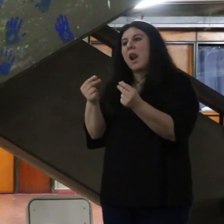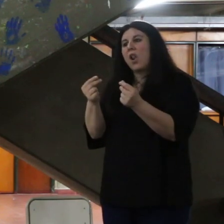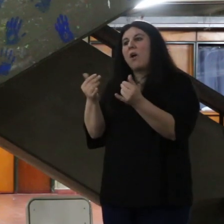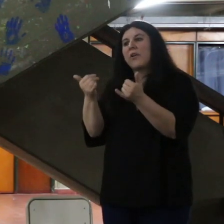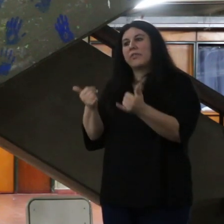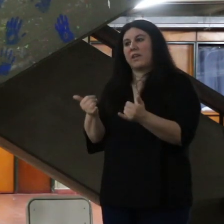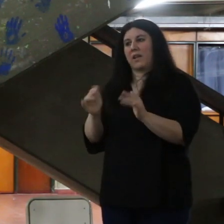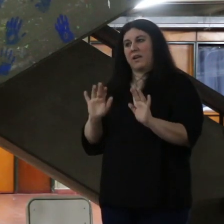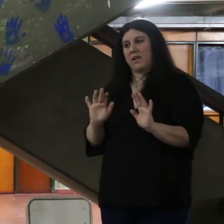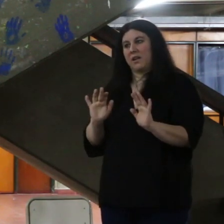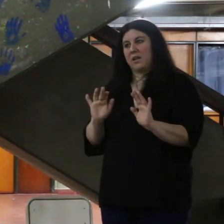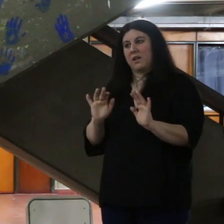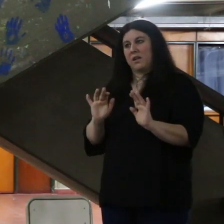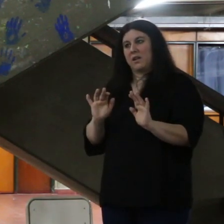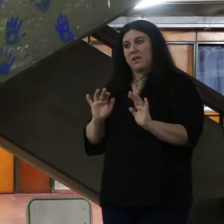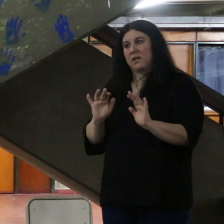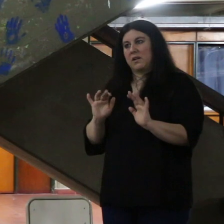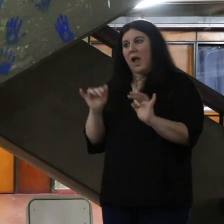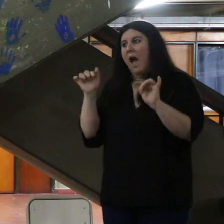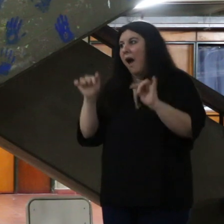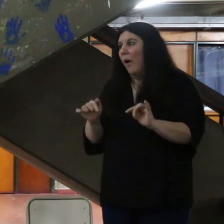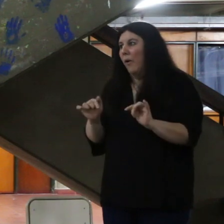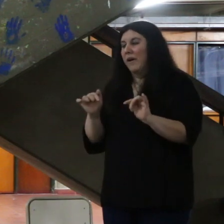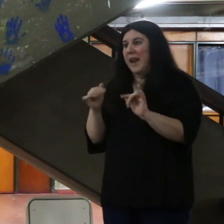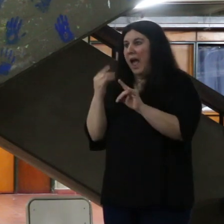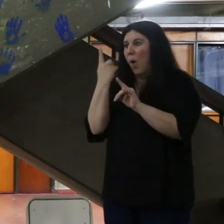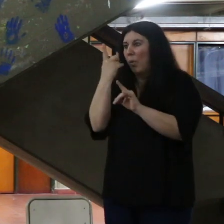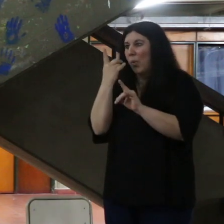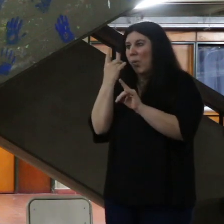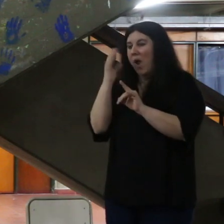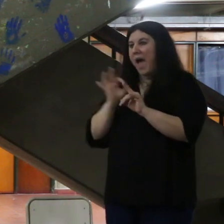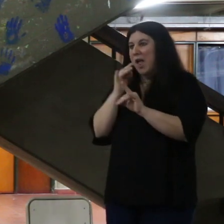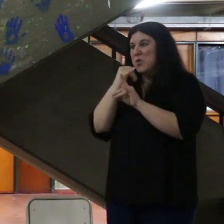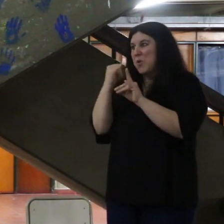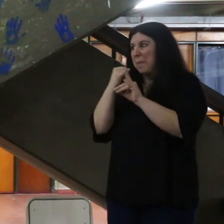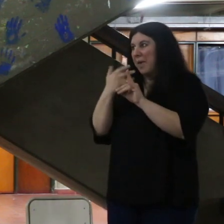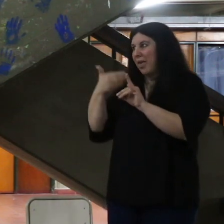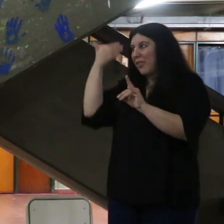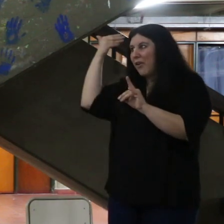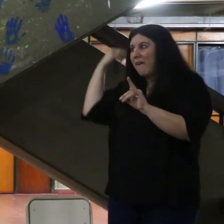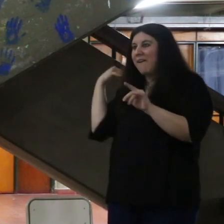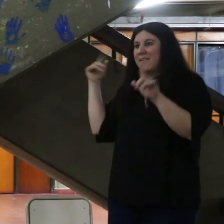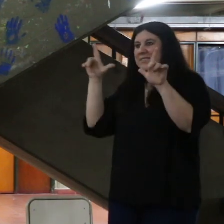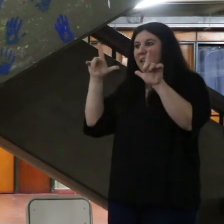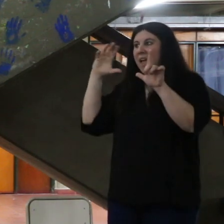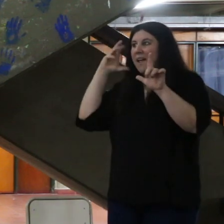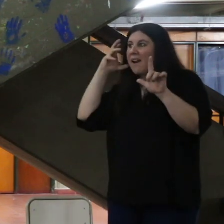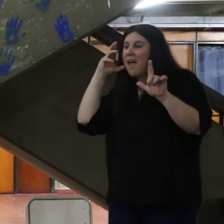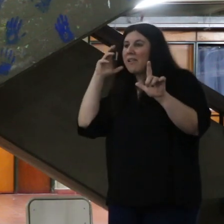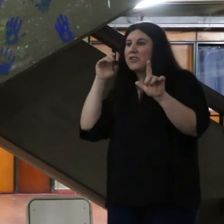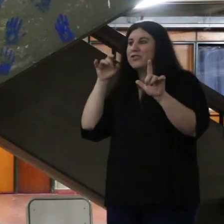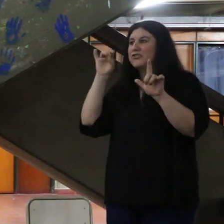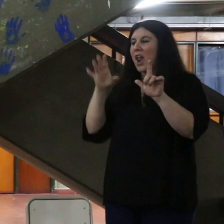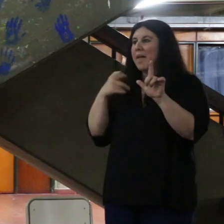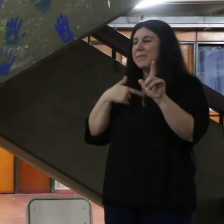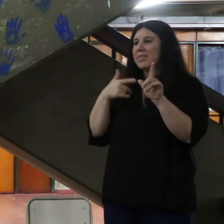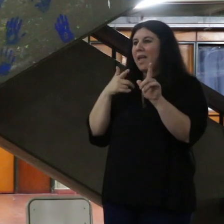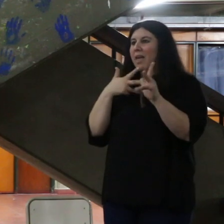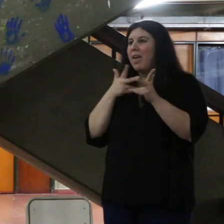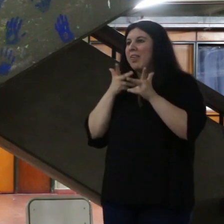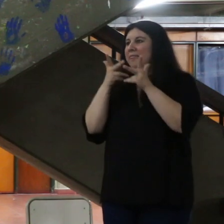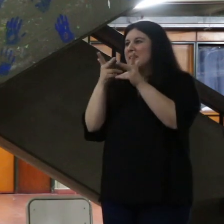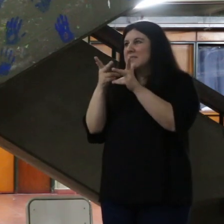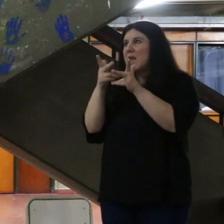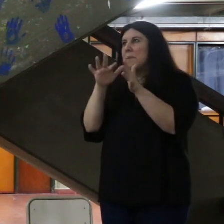Nunca se habló más de la escuela en los medios que en este año y medio. Solo se hablaba de la escuela